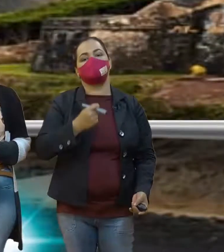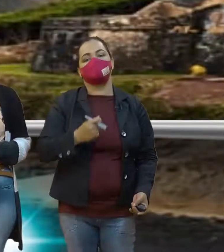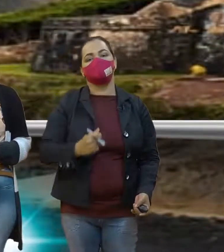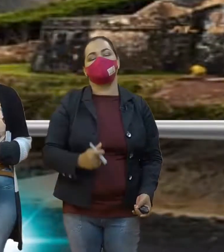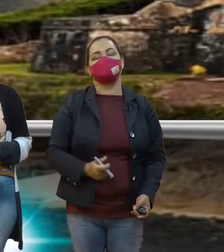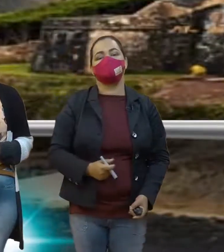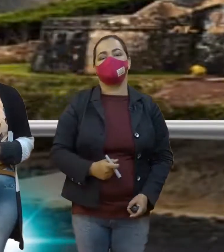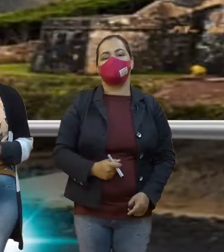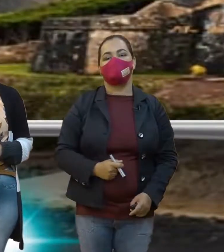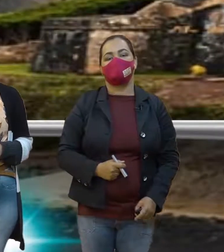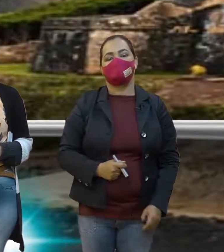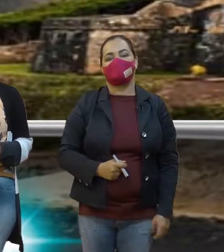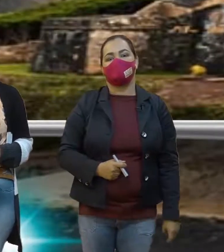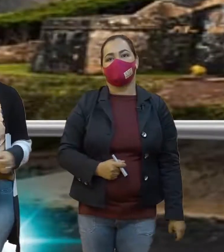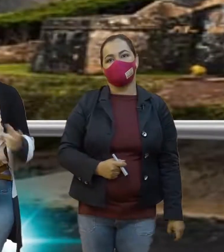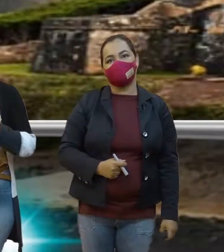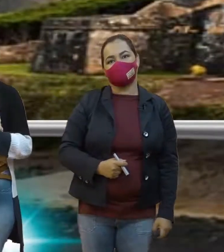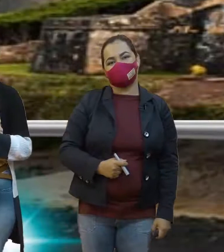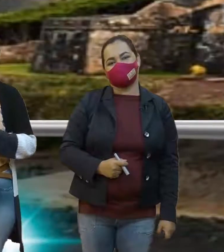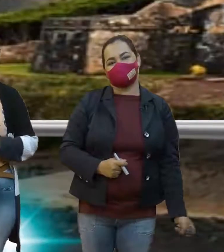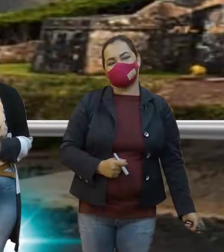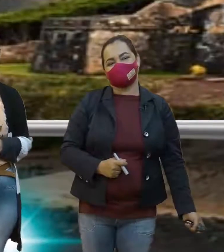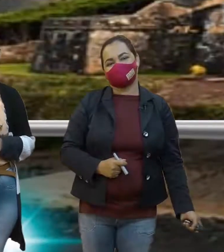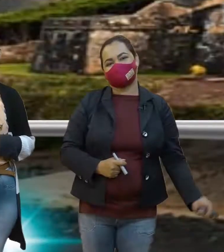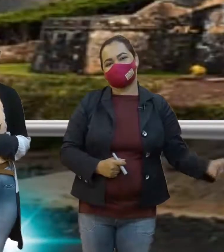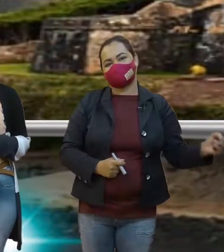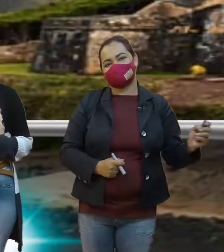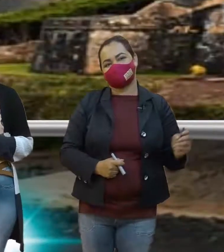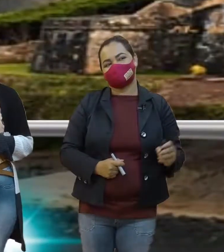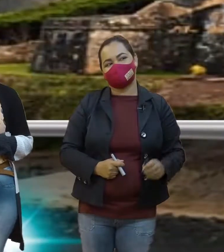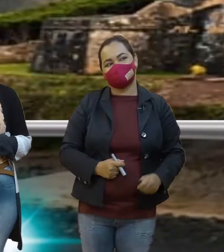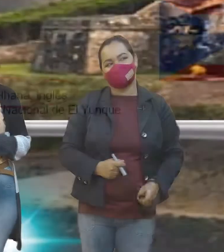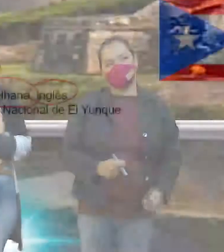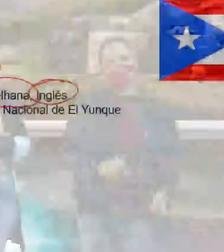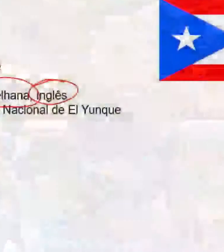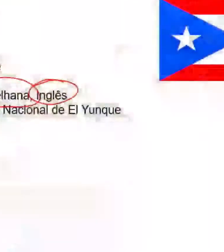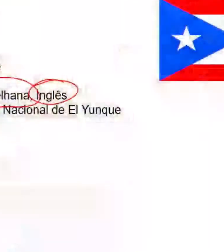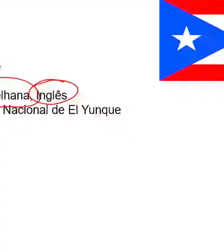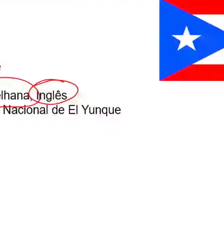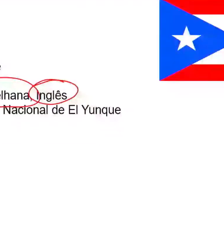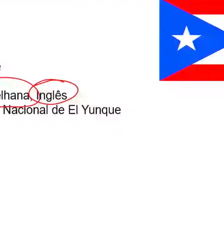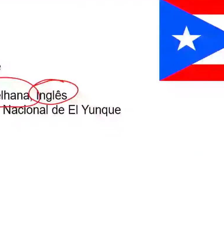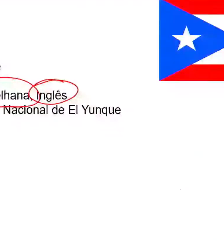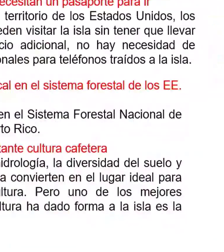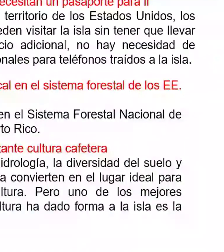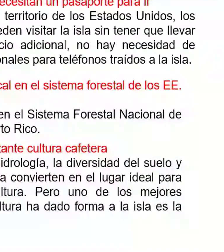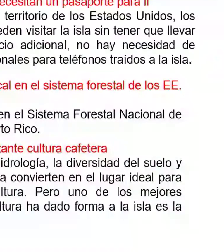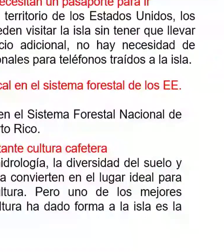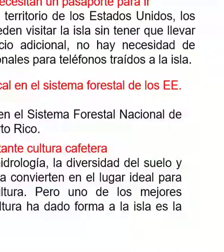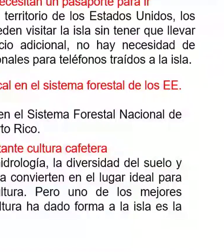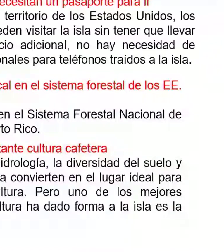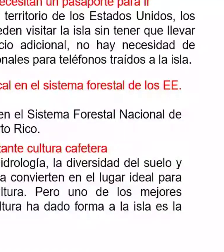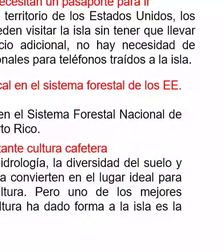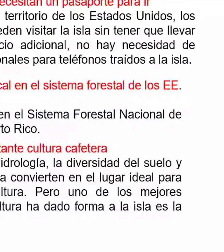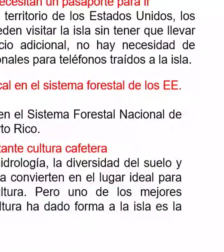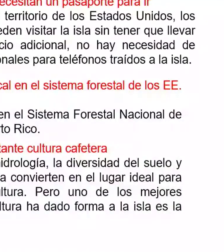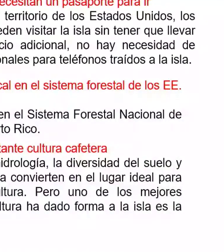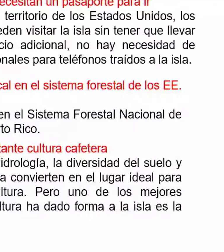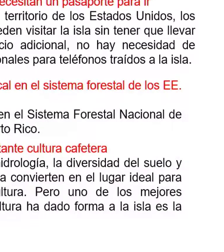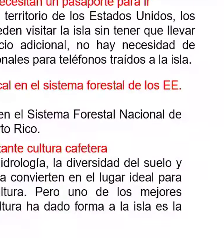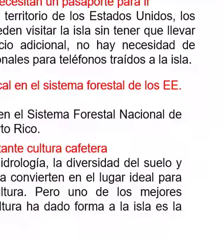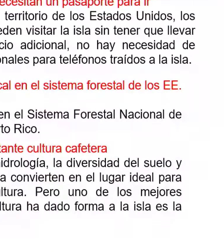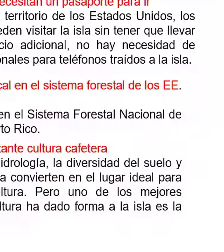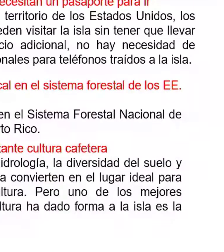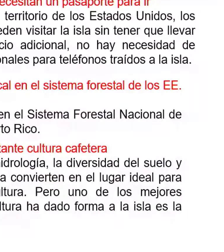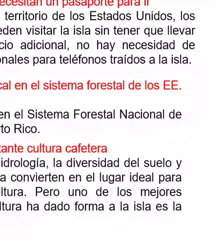dos Estados Unidos. Certinho? Então vamos lá, vamos ver algumas curiosidades a mais sobre esse país belíssimo.